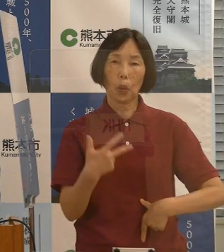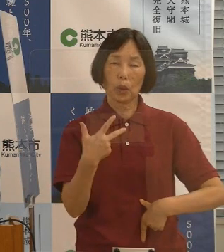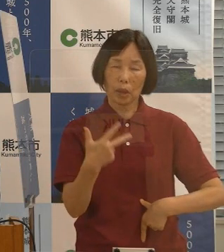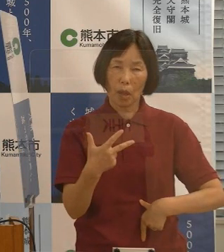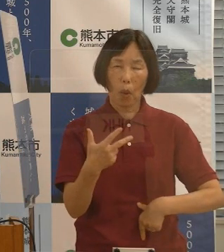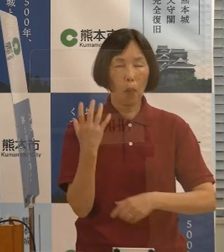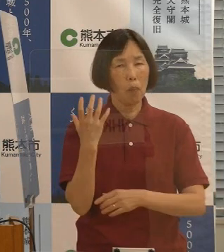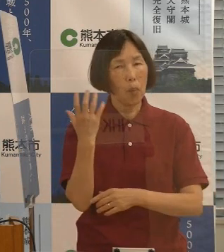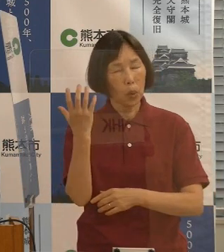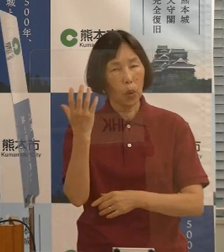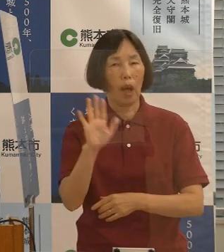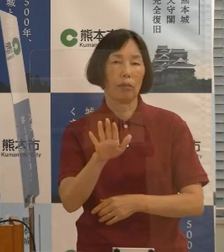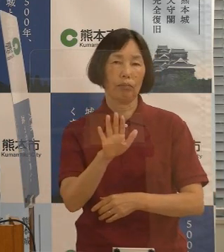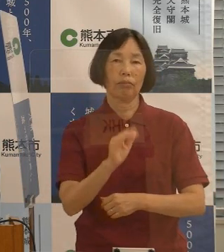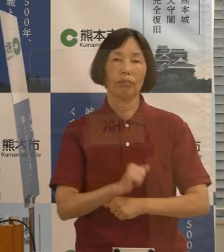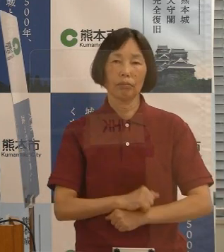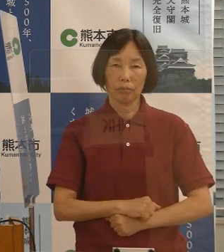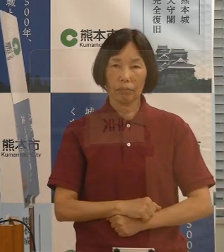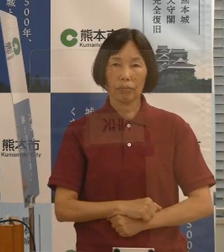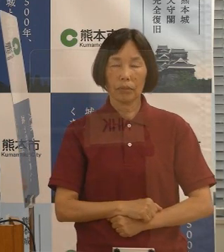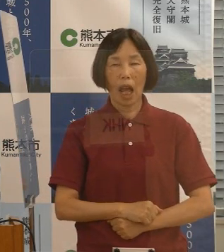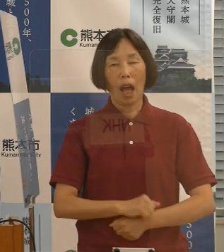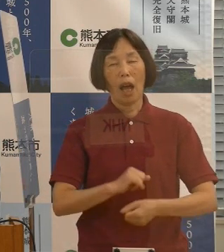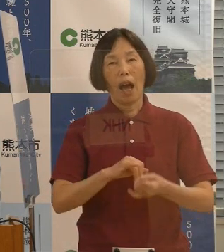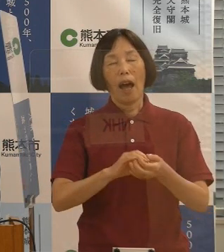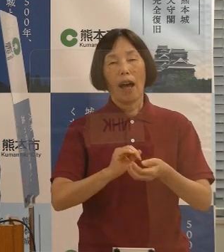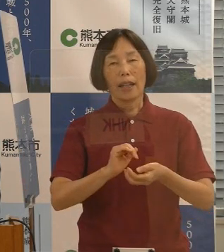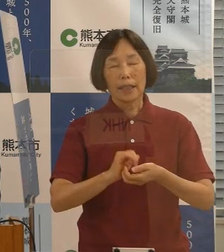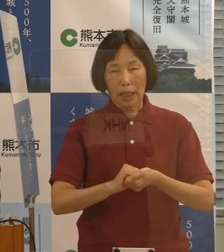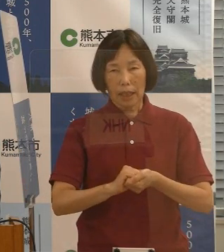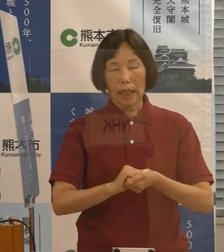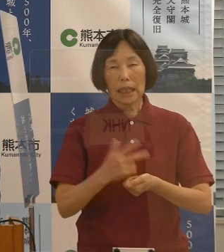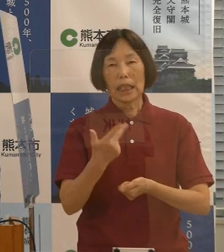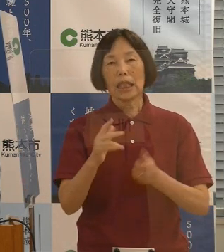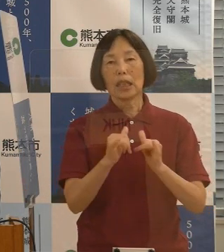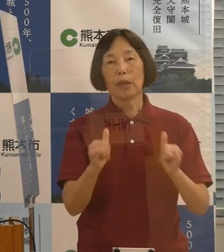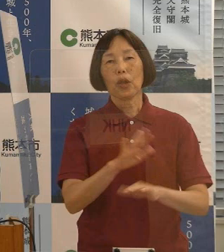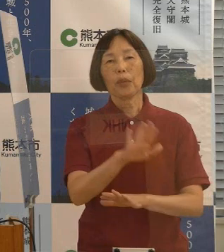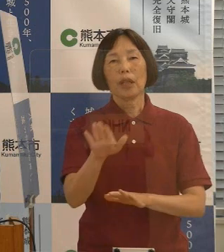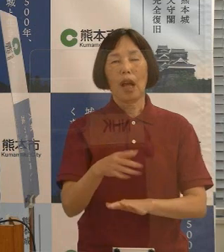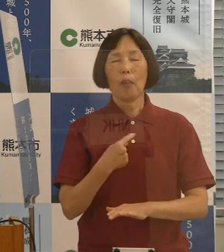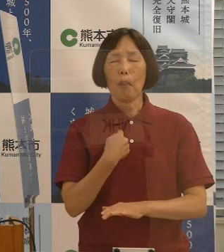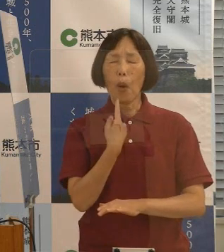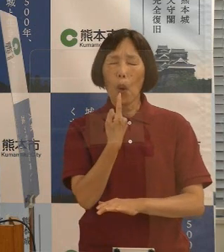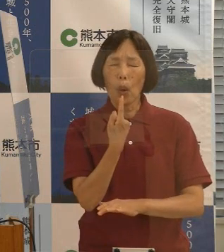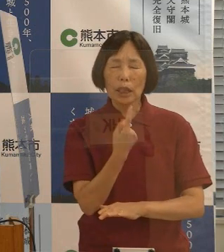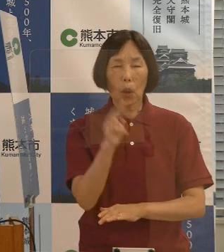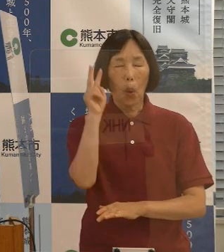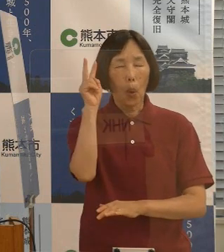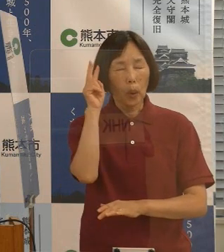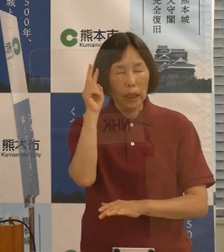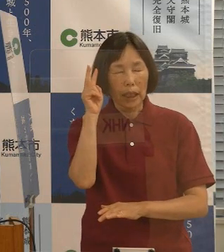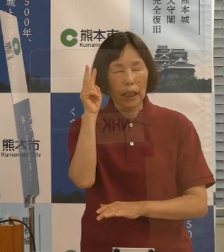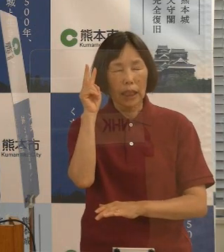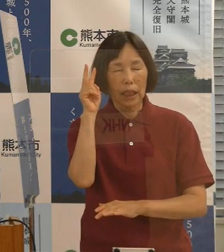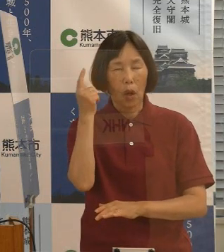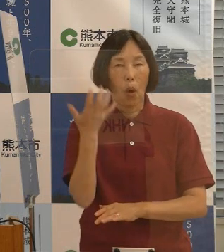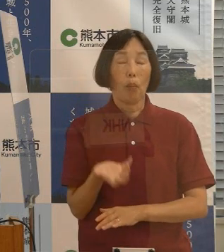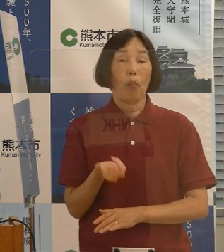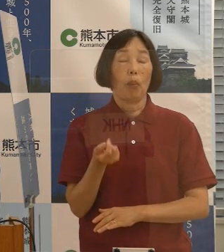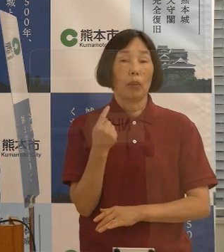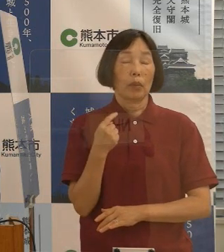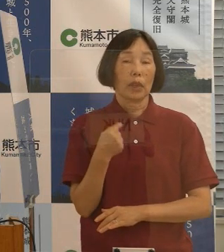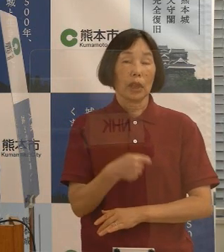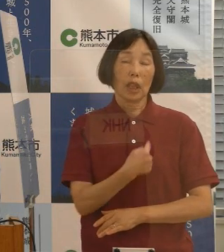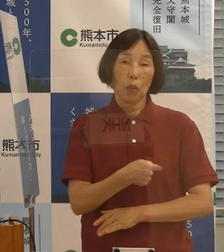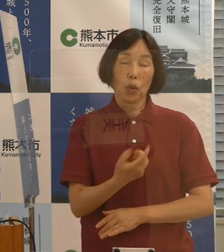起こってくるというふうに思いますので、ぜひ市民の皆さんにはですね今一度危機感を持っていただいて、先ほどのです